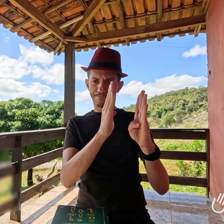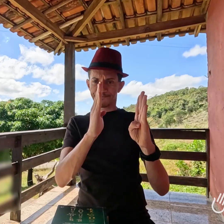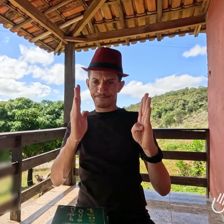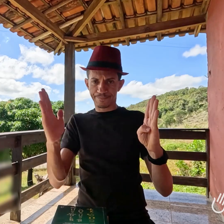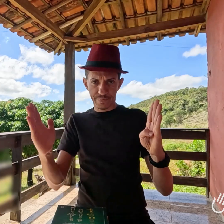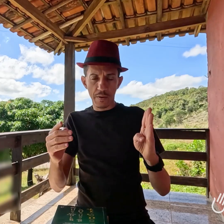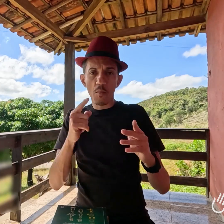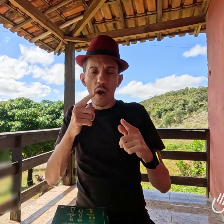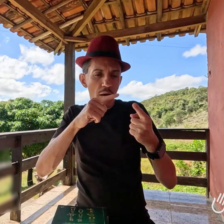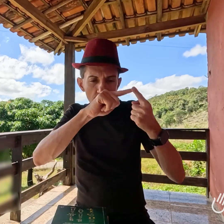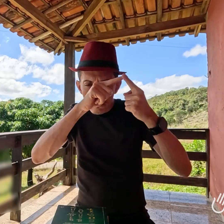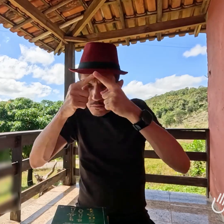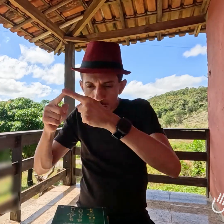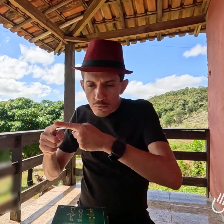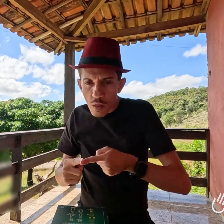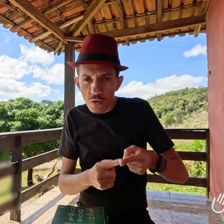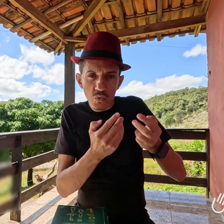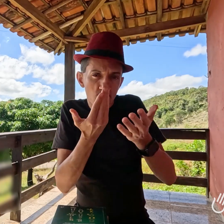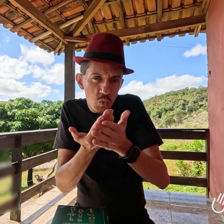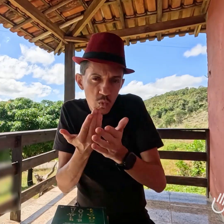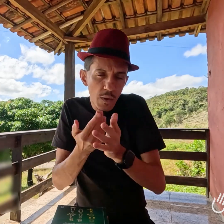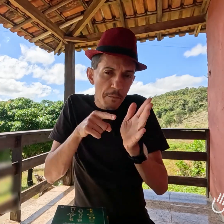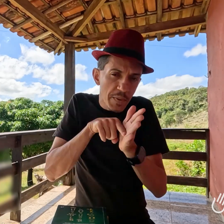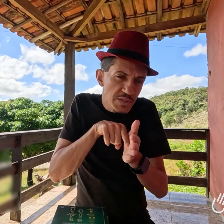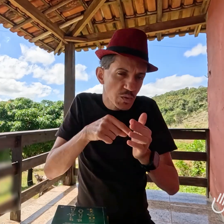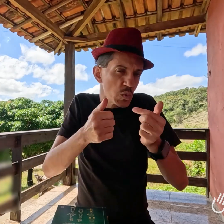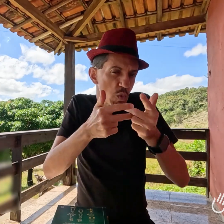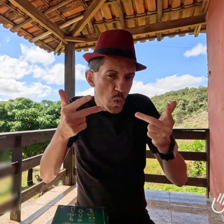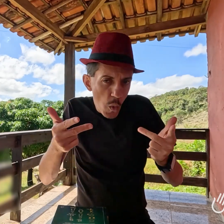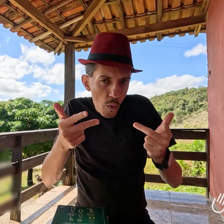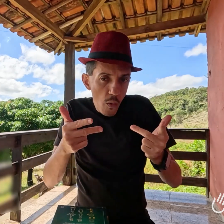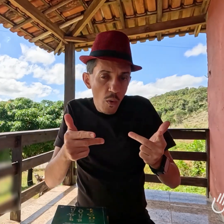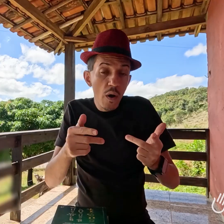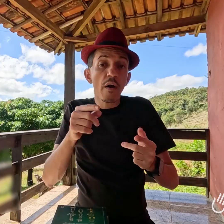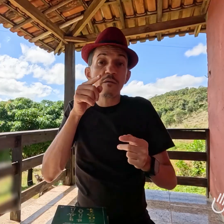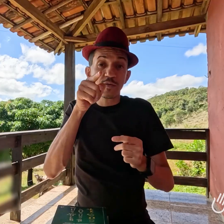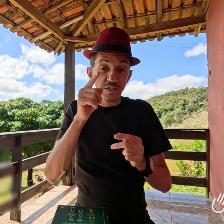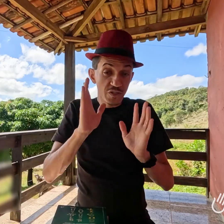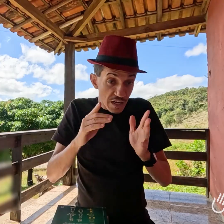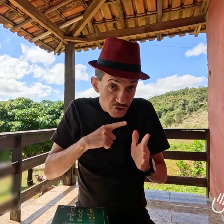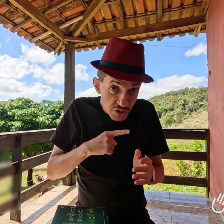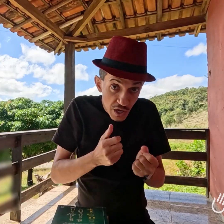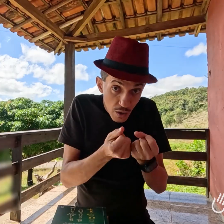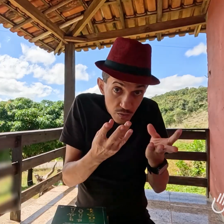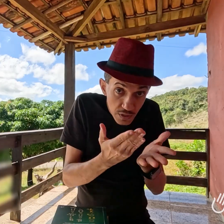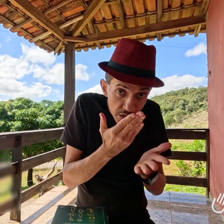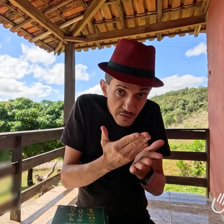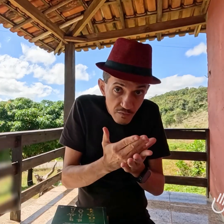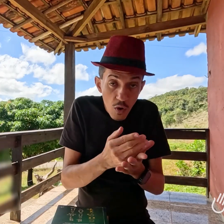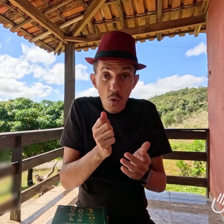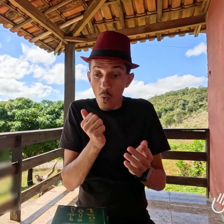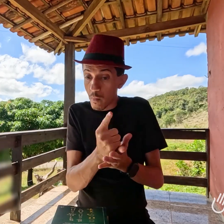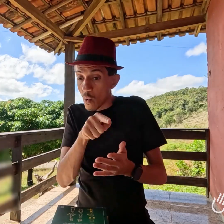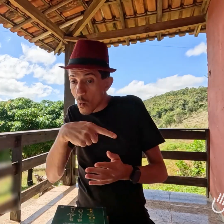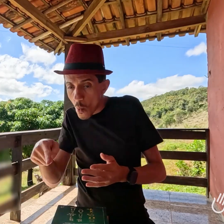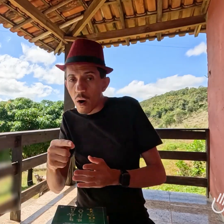eu já tenho 2, eu quero completar minha coleção. E mais do que isso, é esse complemento que vai trazer